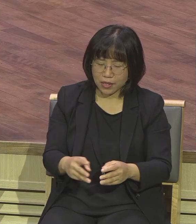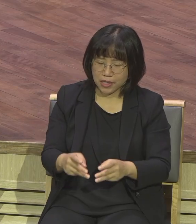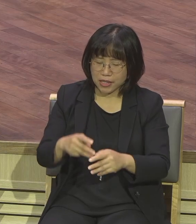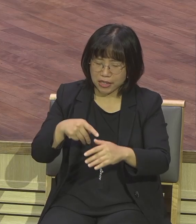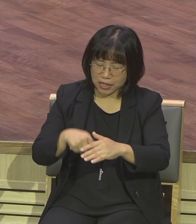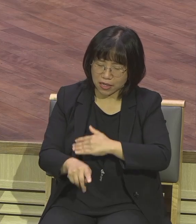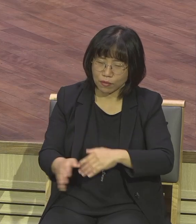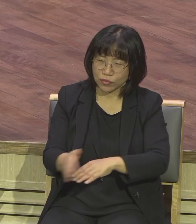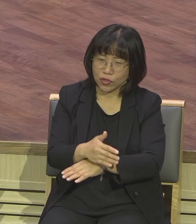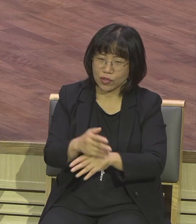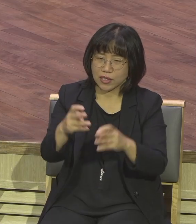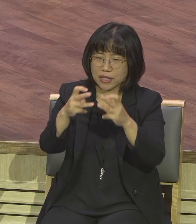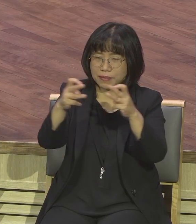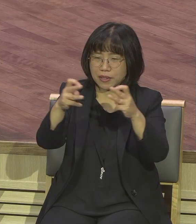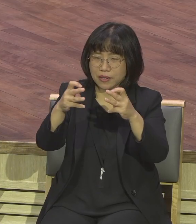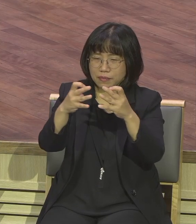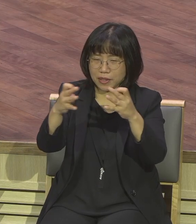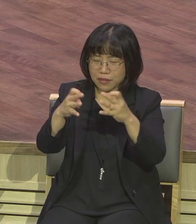예.